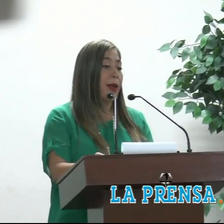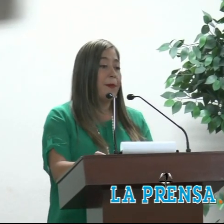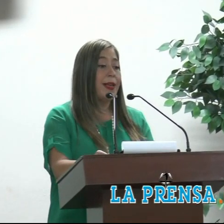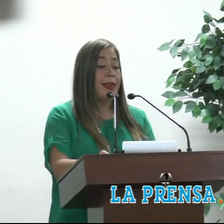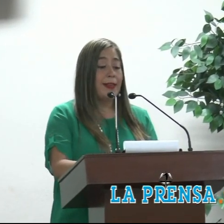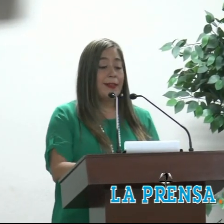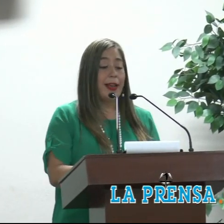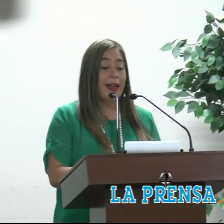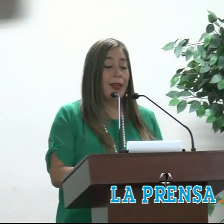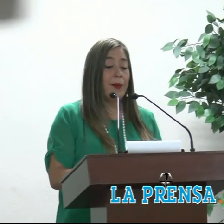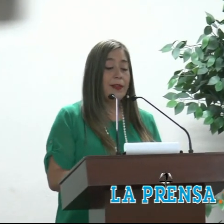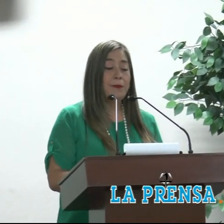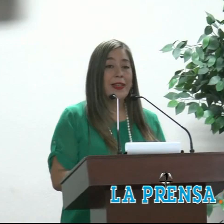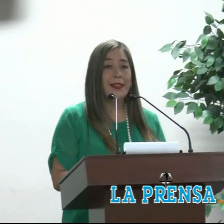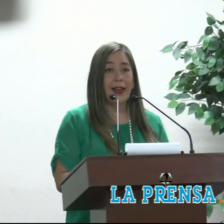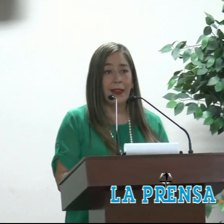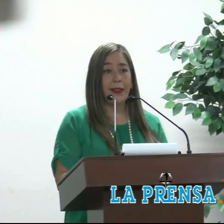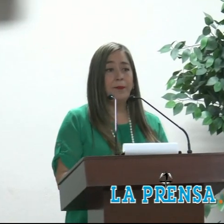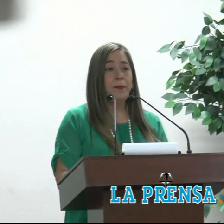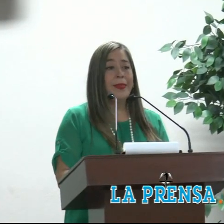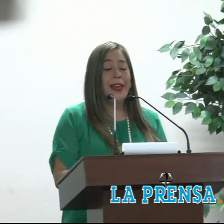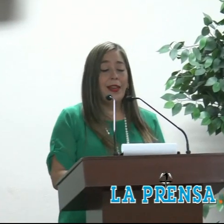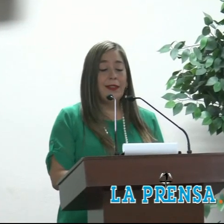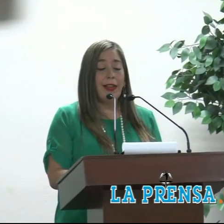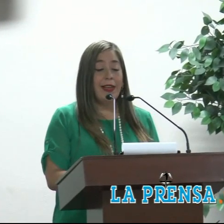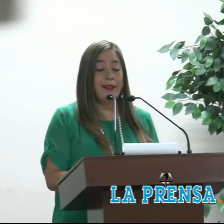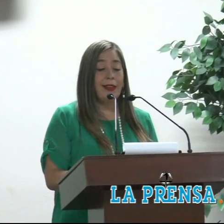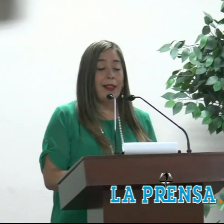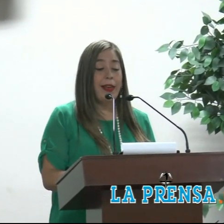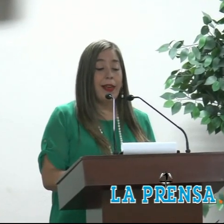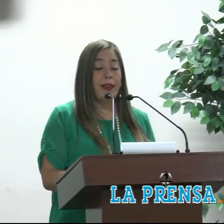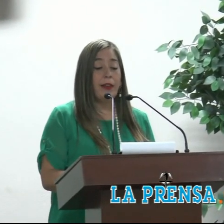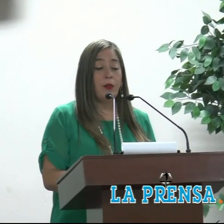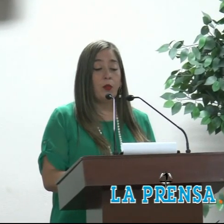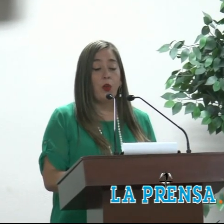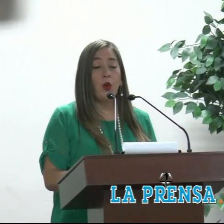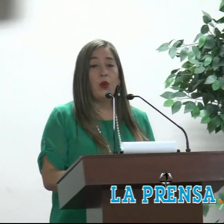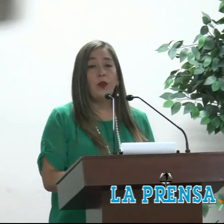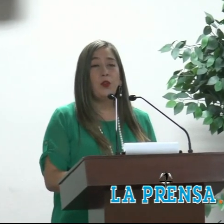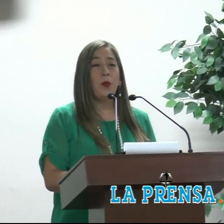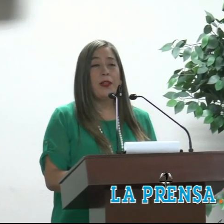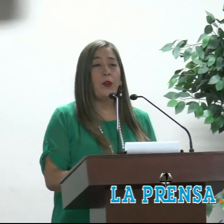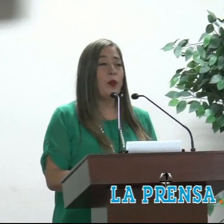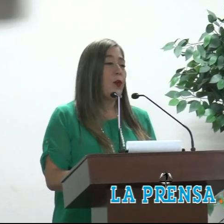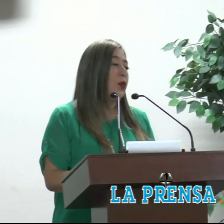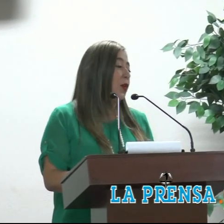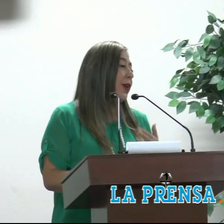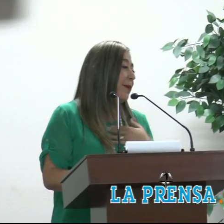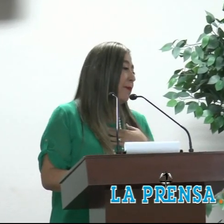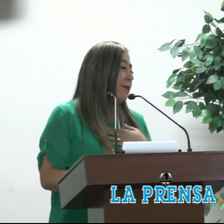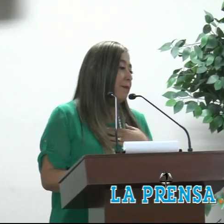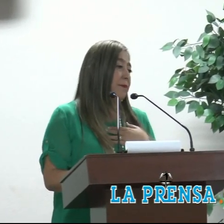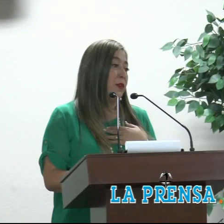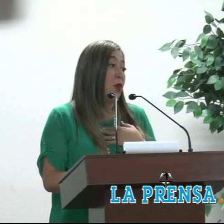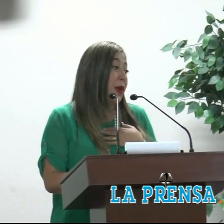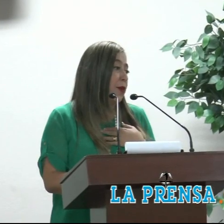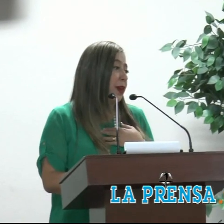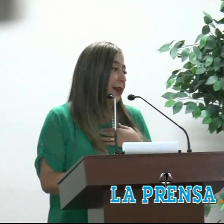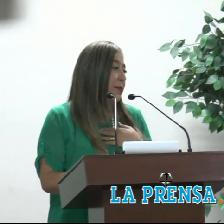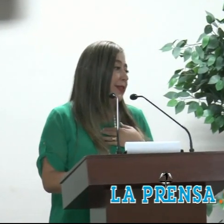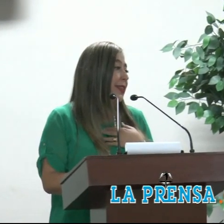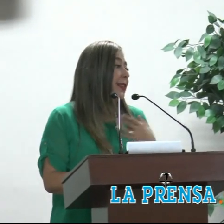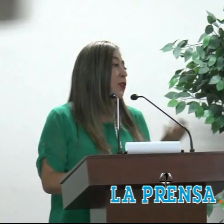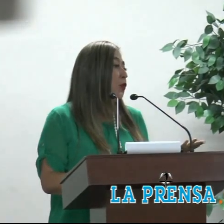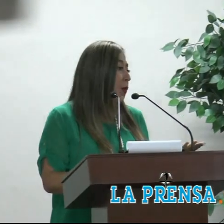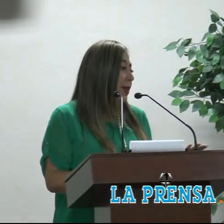este programa sea cada vez más grande. Esta alianza de inclusión, sobre todo lo que yo veo